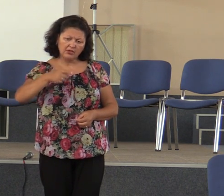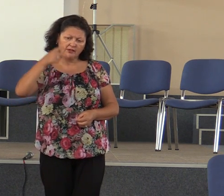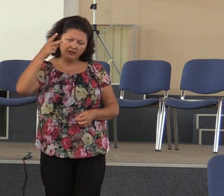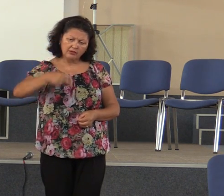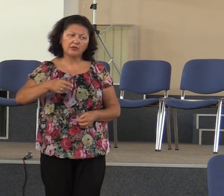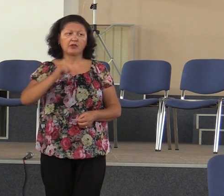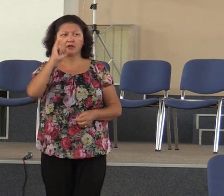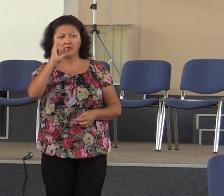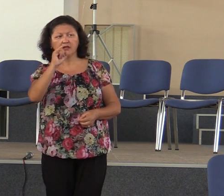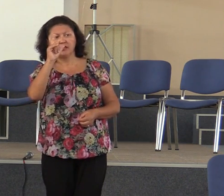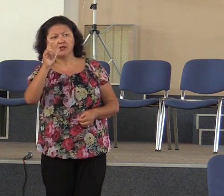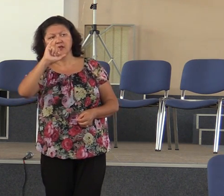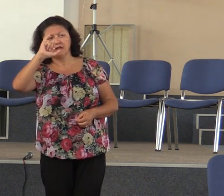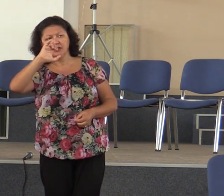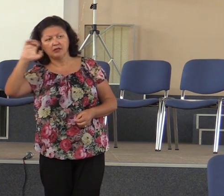Ilie, scoală-te